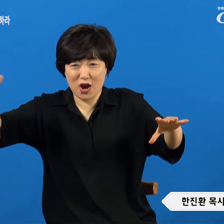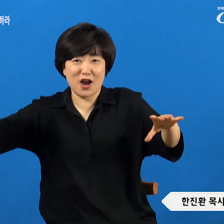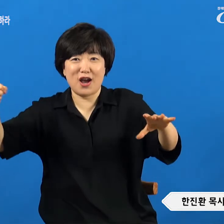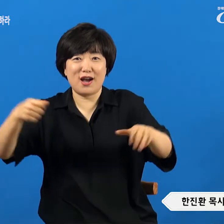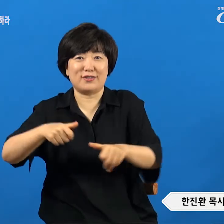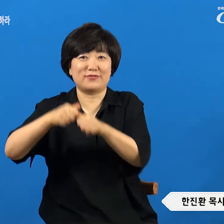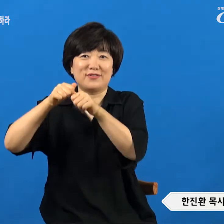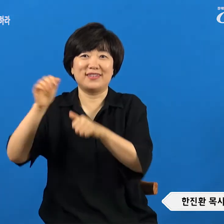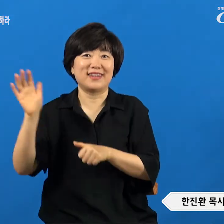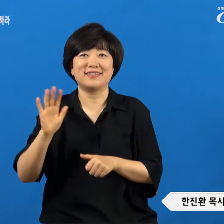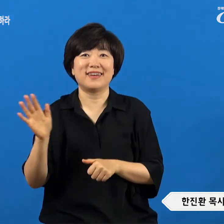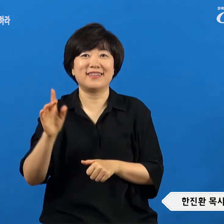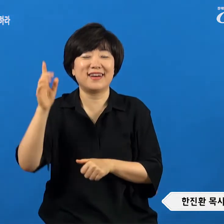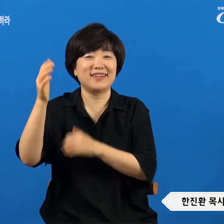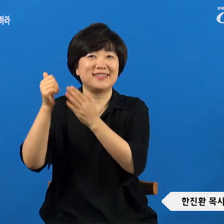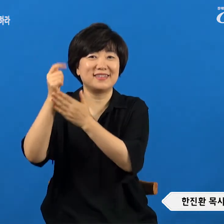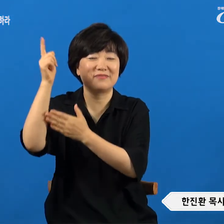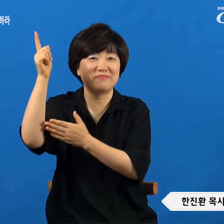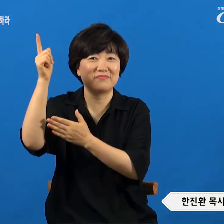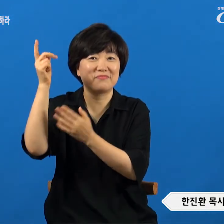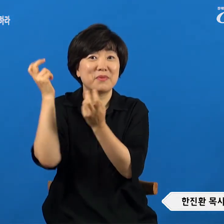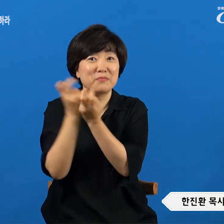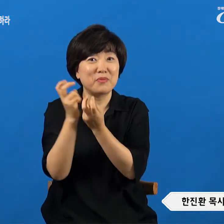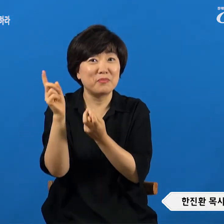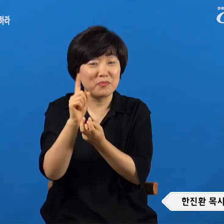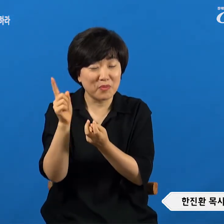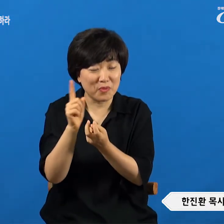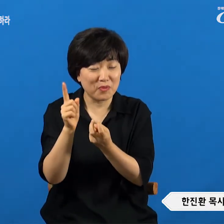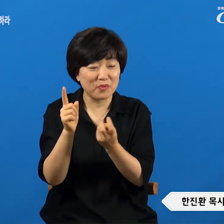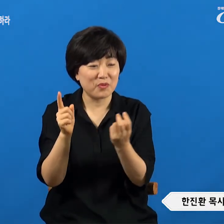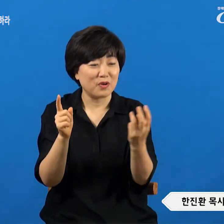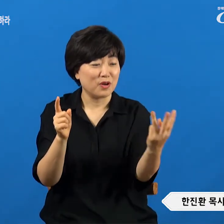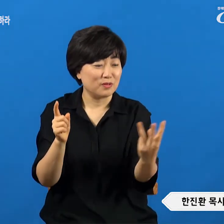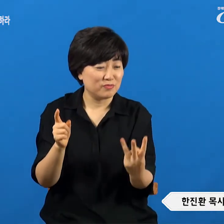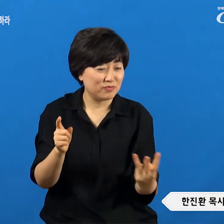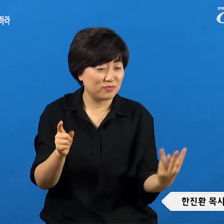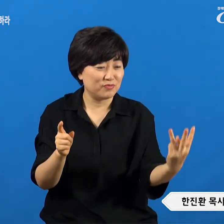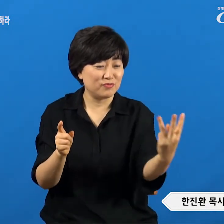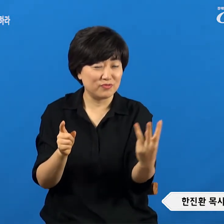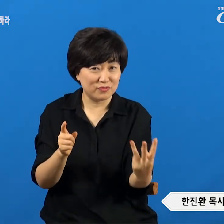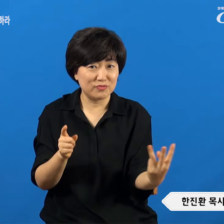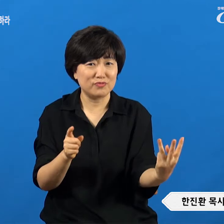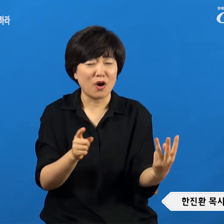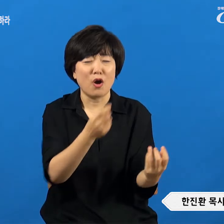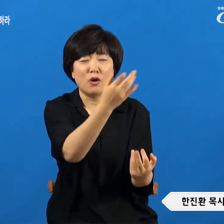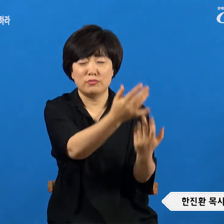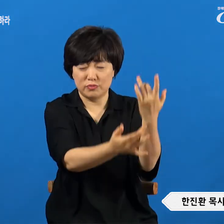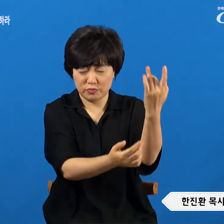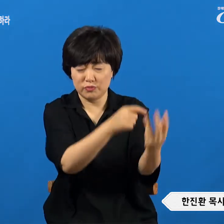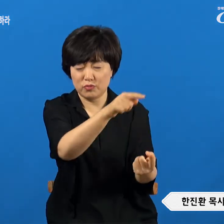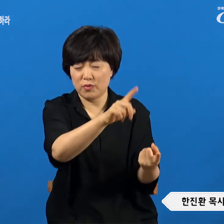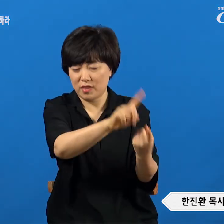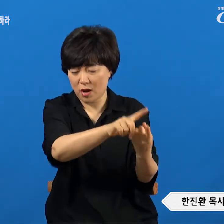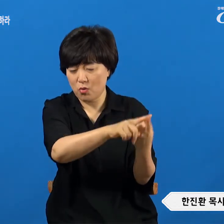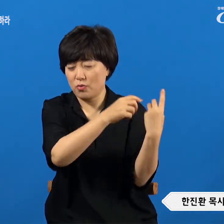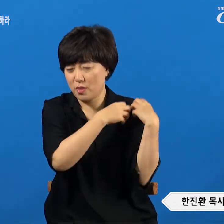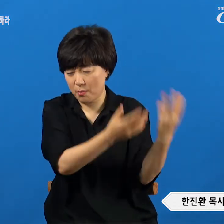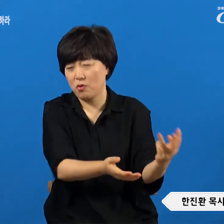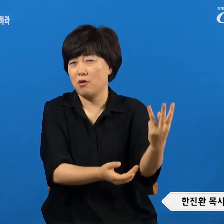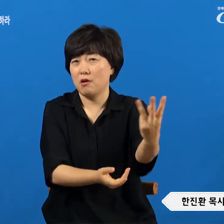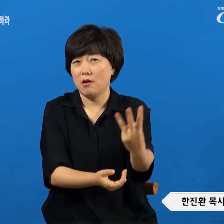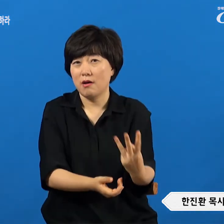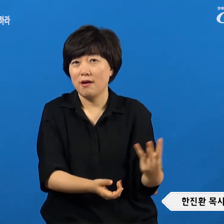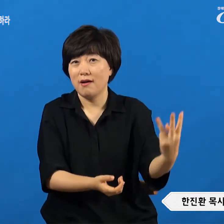끄집어내시지도 않았습니다. 하나님의 기적은 불 속에 여전히 던져져 있는 그